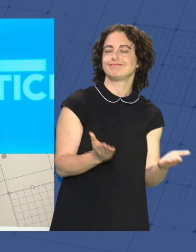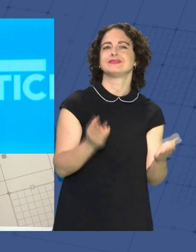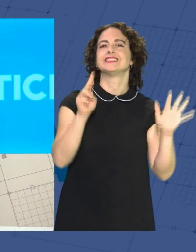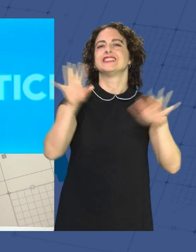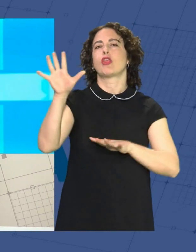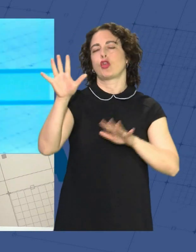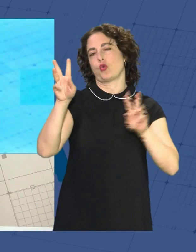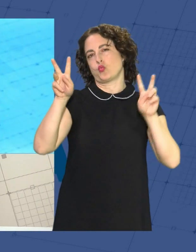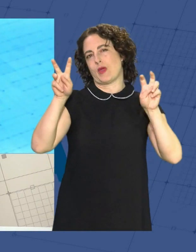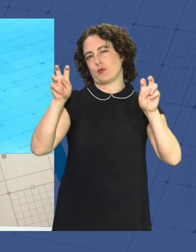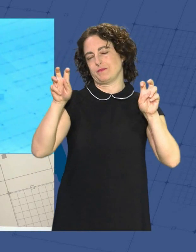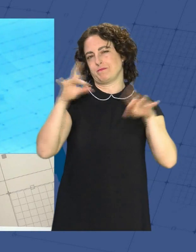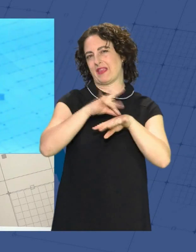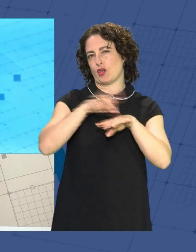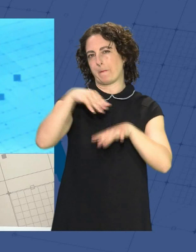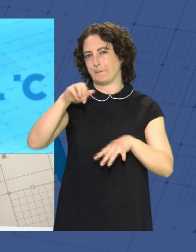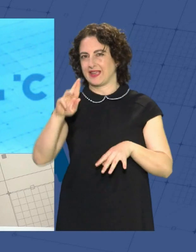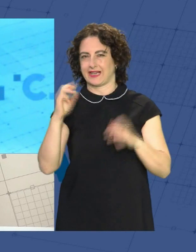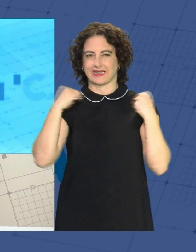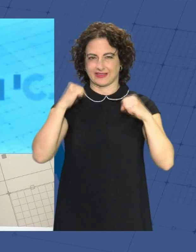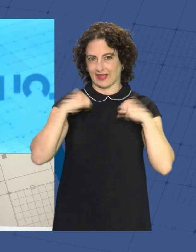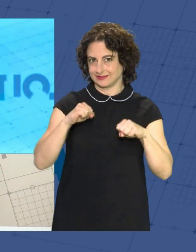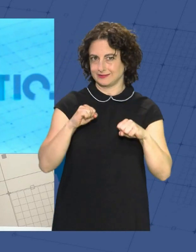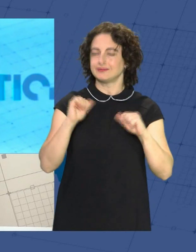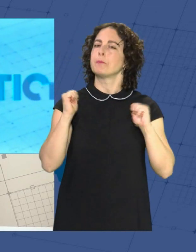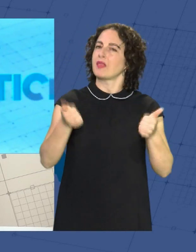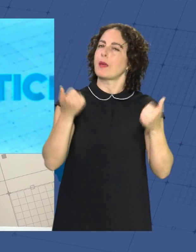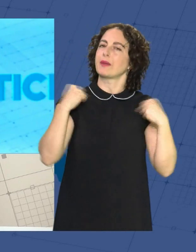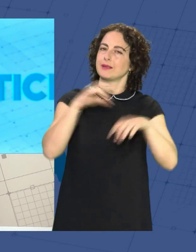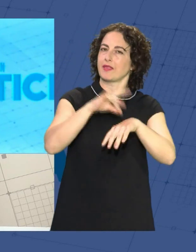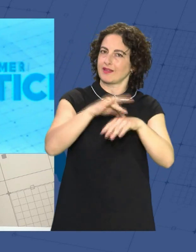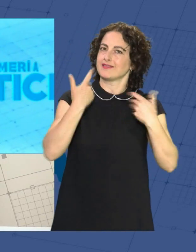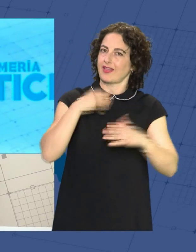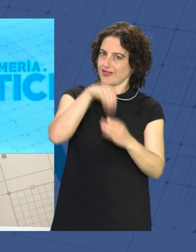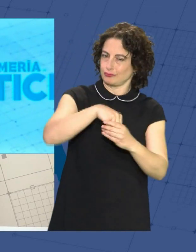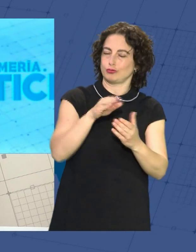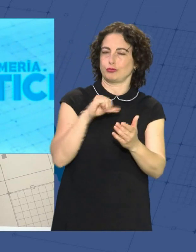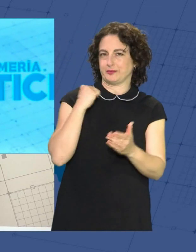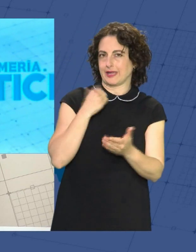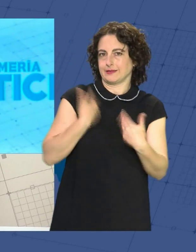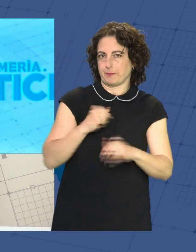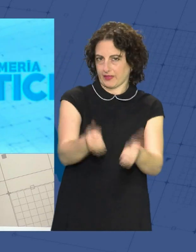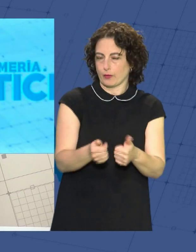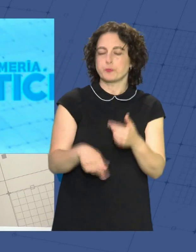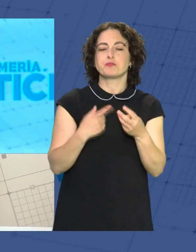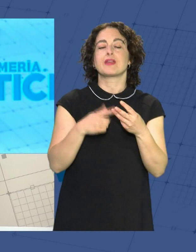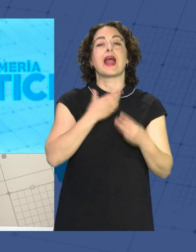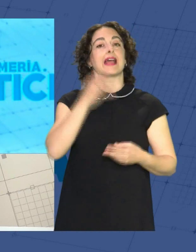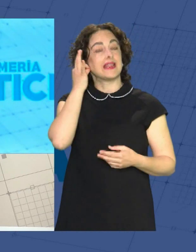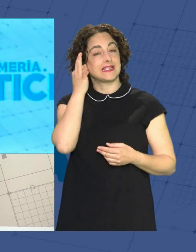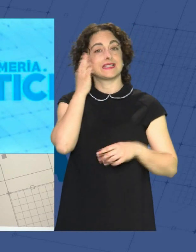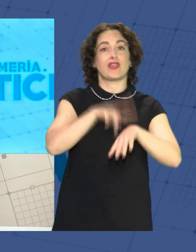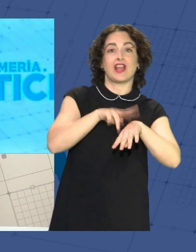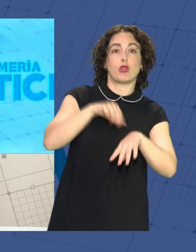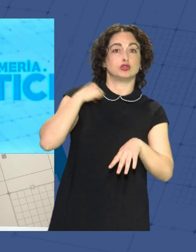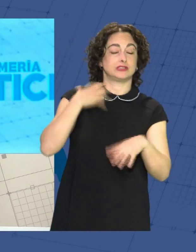residentes MIR que ya se encuentran haciendo sus prácticas médicas en el complejo hospitalario. La alcaldesa de Almería y el delegado